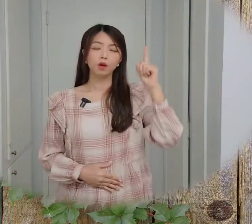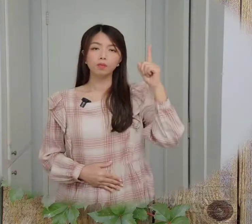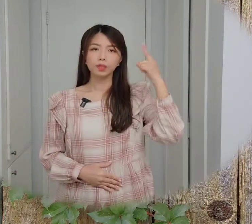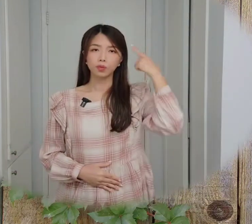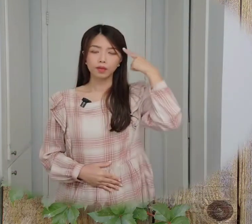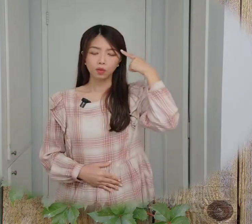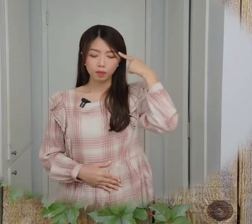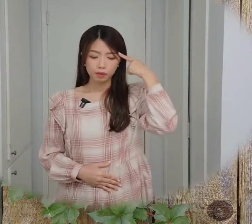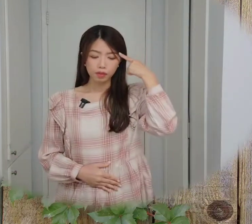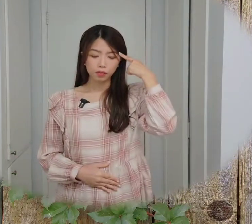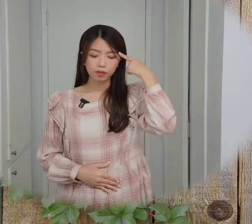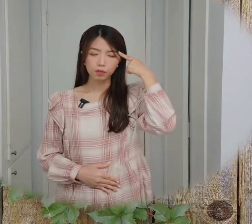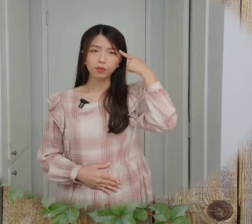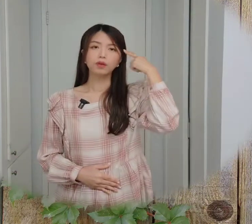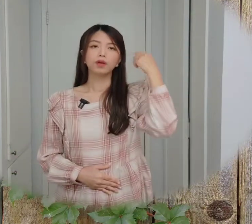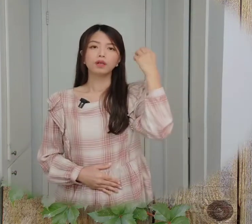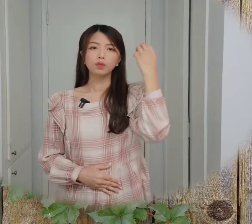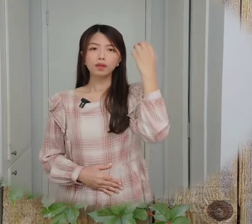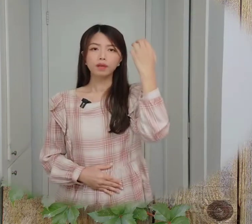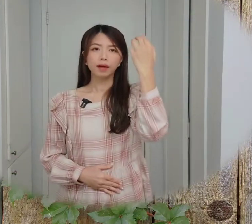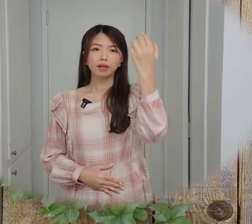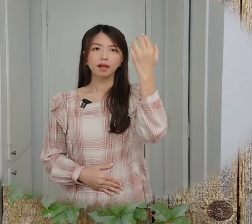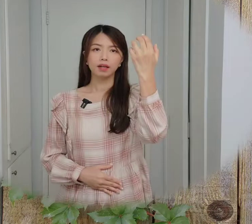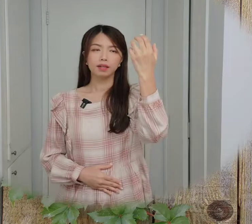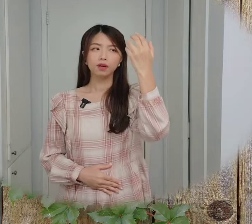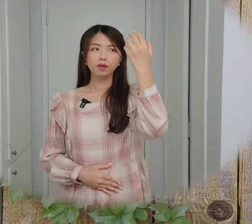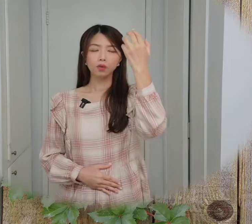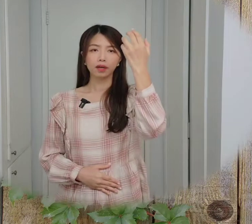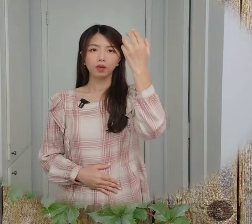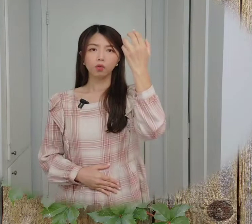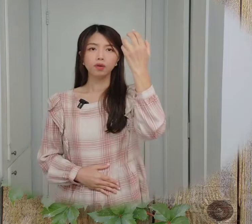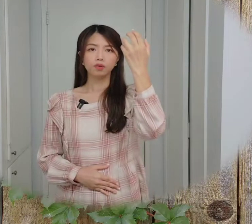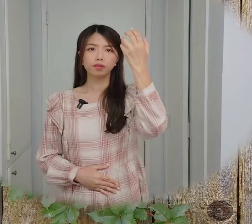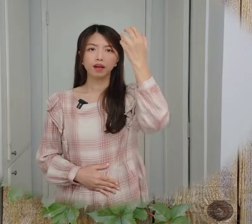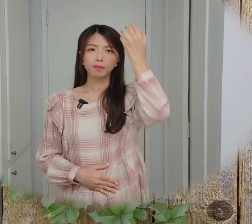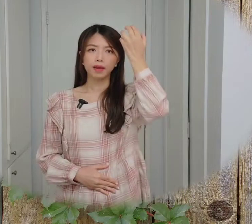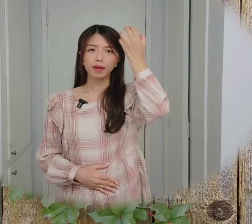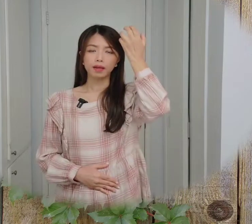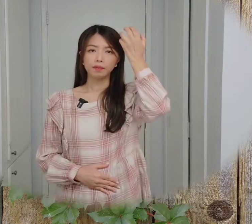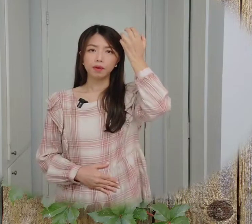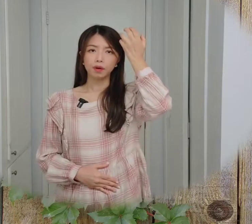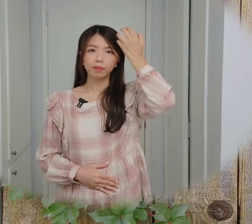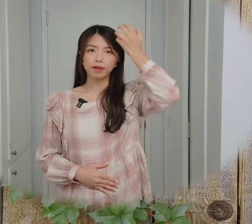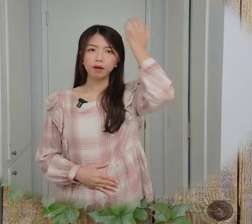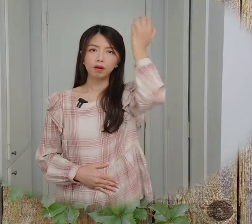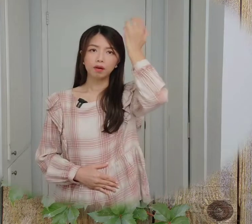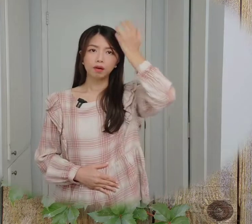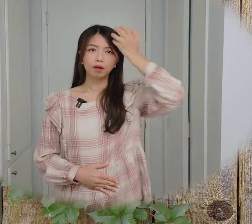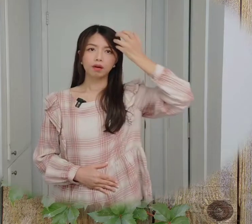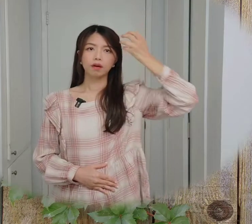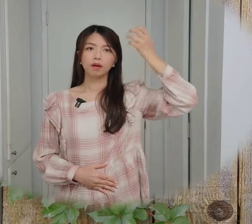수어는 검지로 관자놀이 한번 찍어주시고 손등이 밖을 향하게 해서 손 약간 오므려 주신 다음에 이 머리